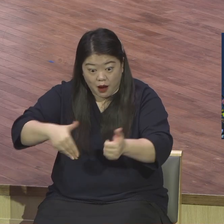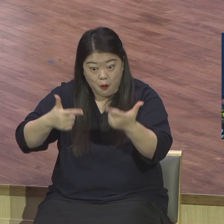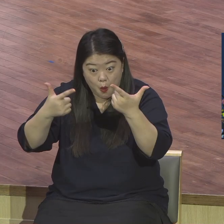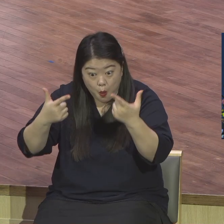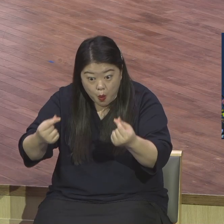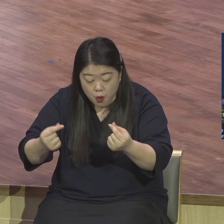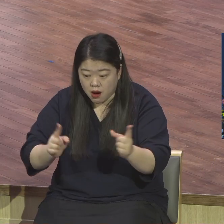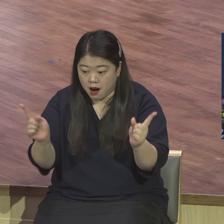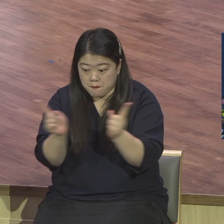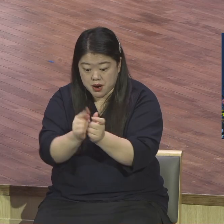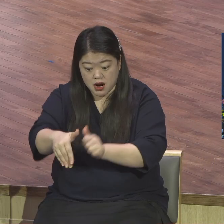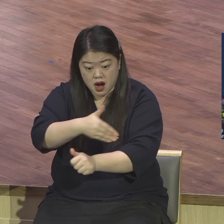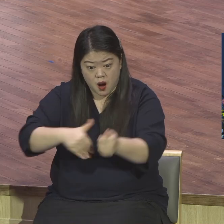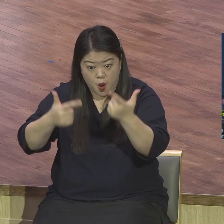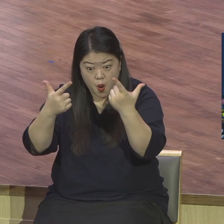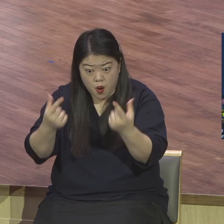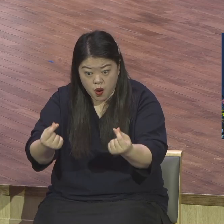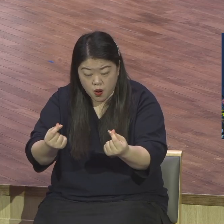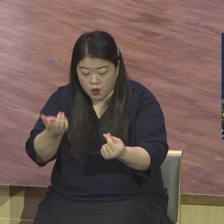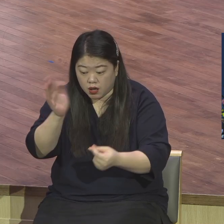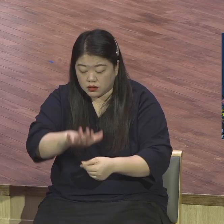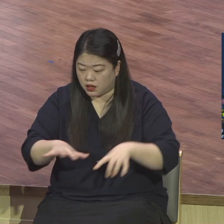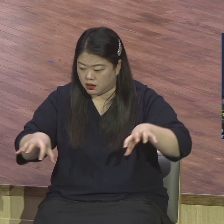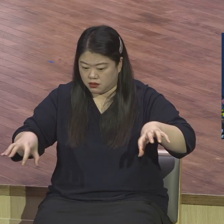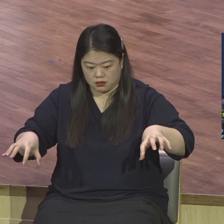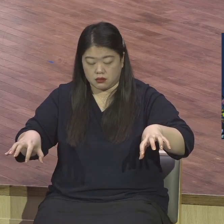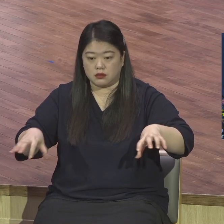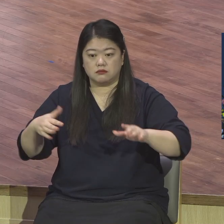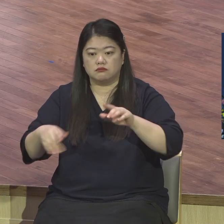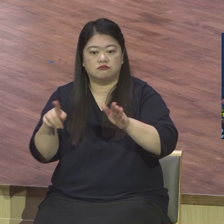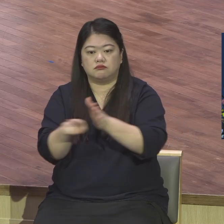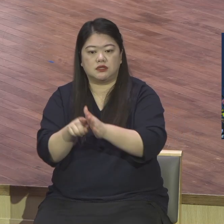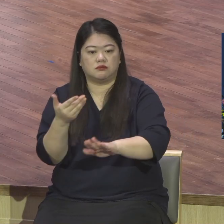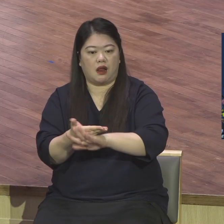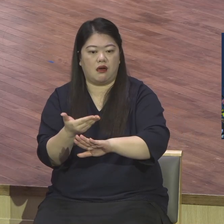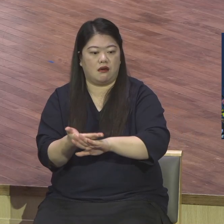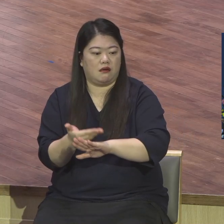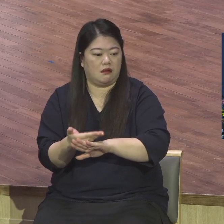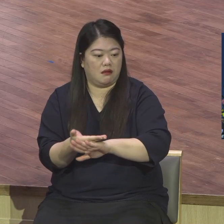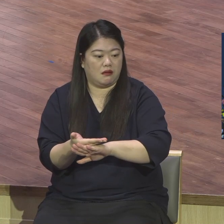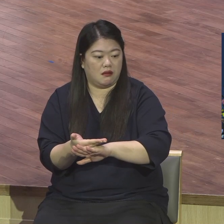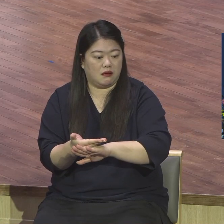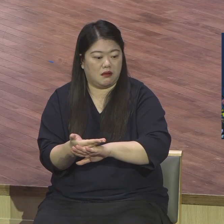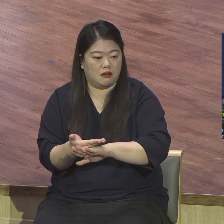특별히 교회를 하면서 직분자들은 하나님의 절대 주권 믿음으로 하시기 바랍니다.